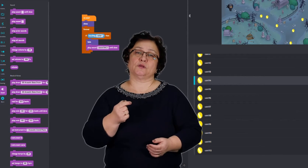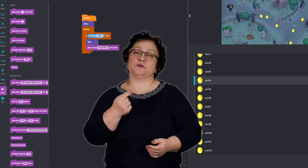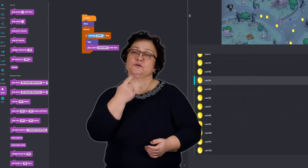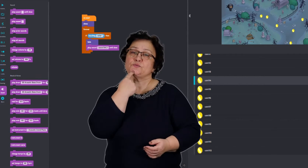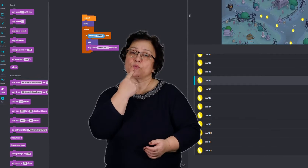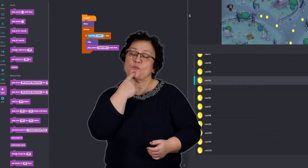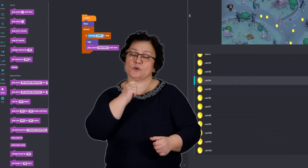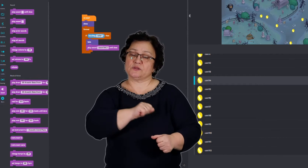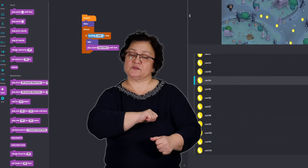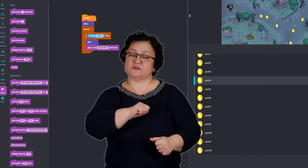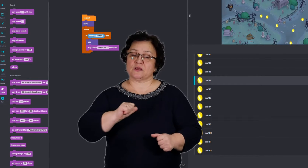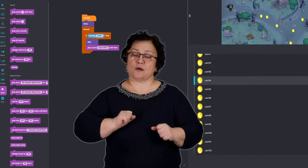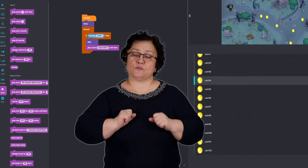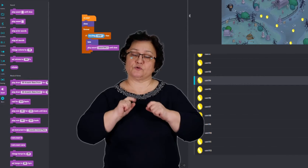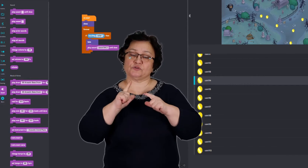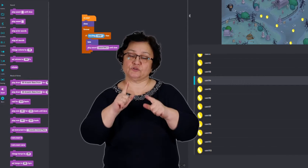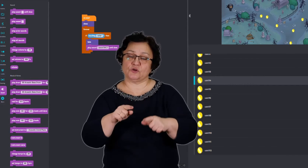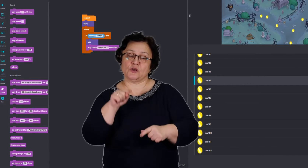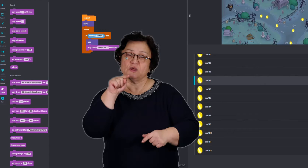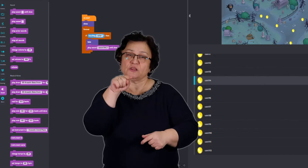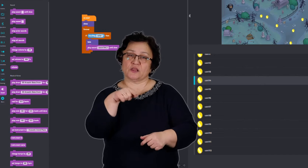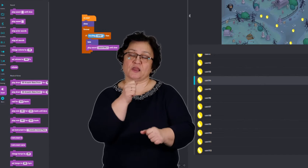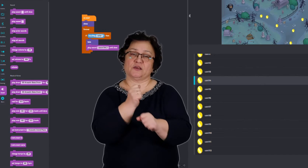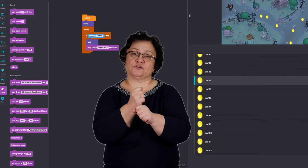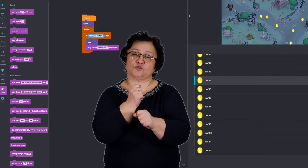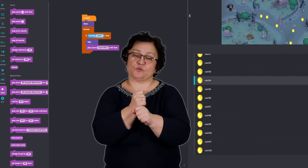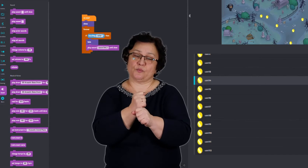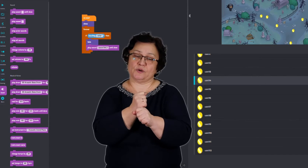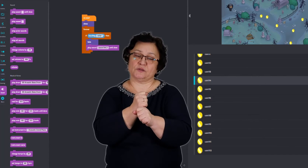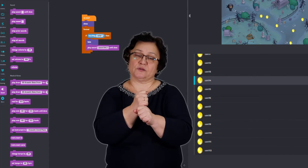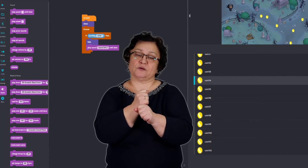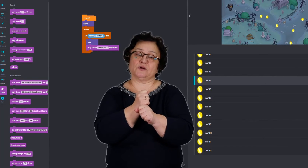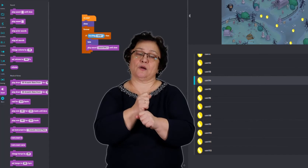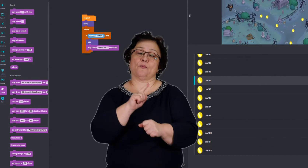і спробувати самостійно зробити от яку штуку.